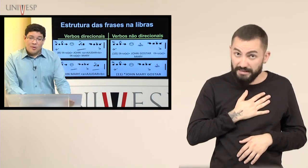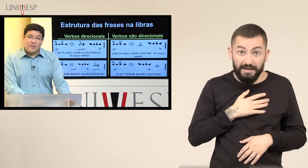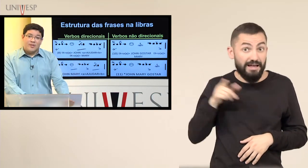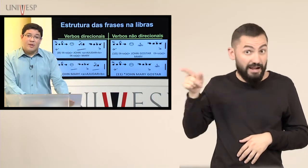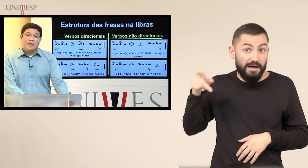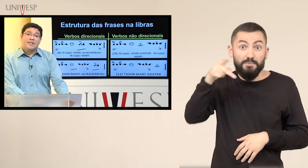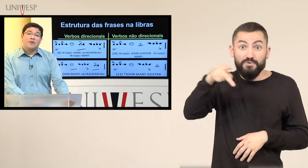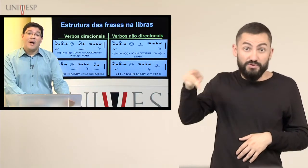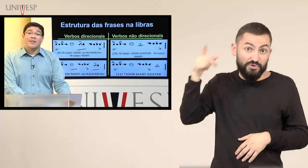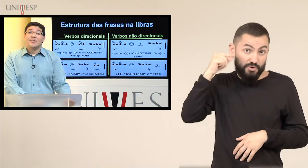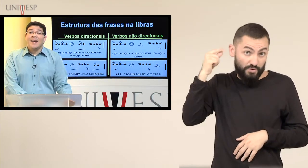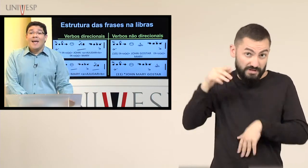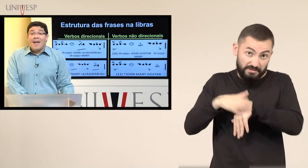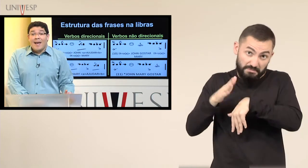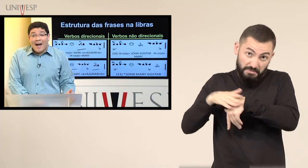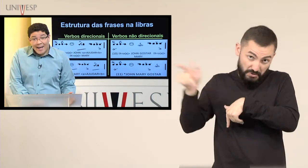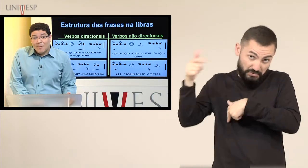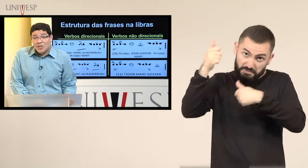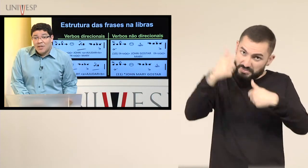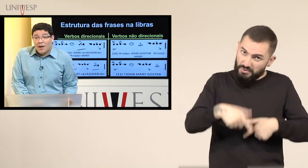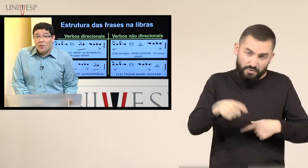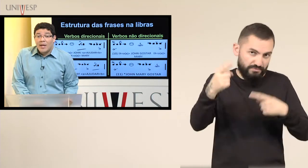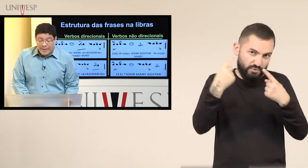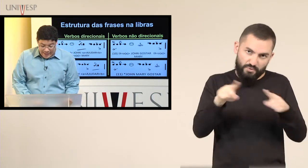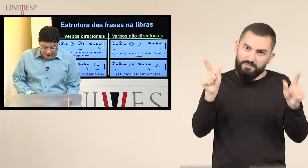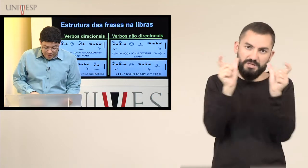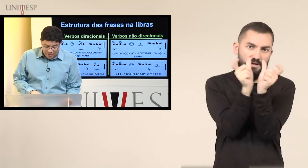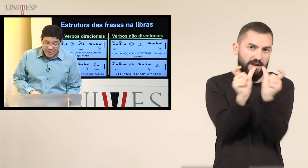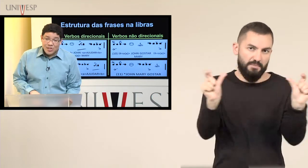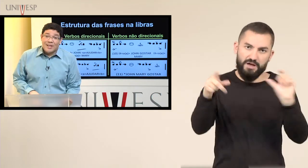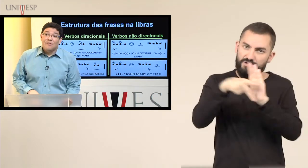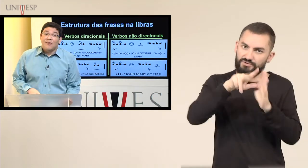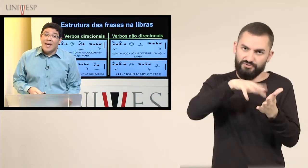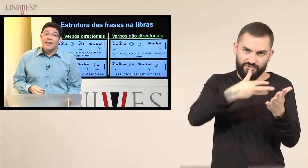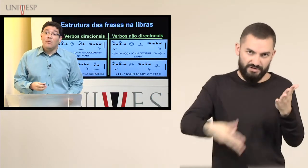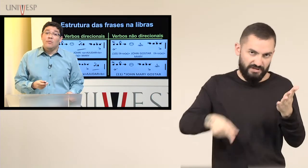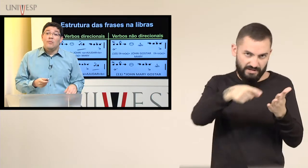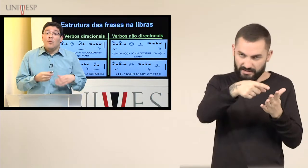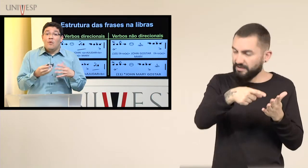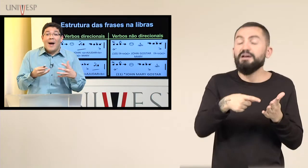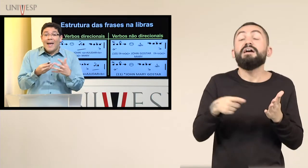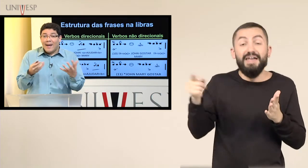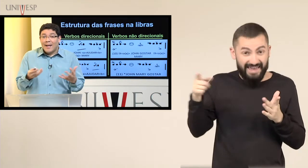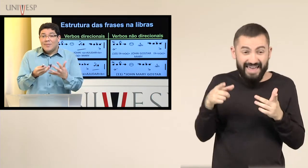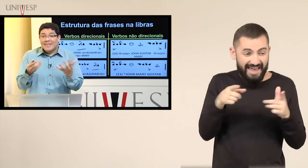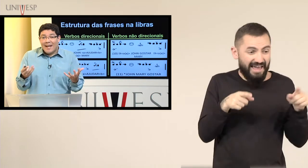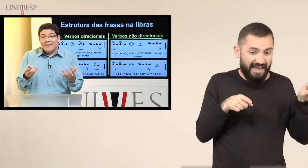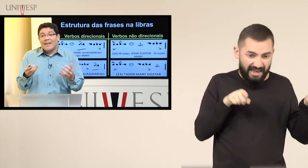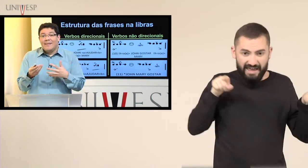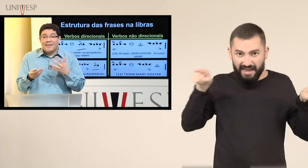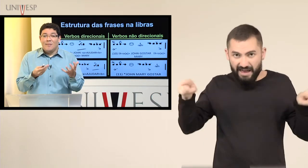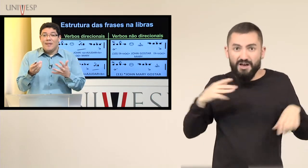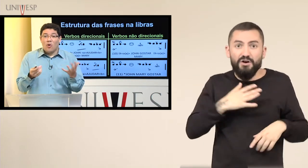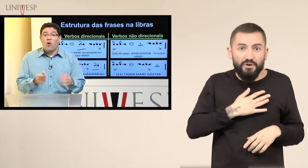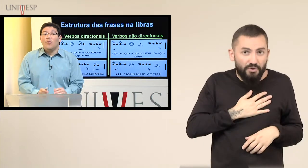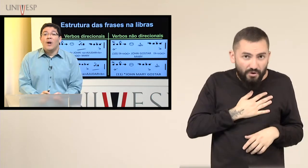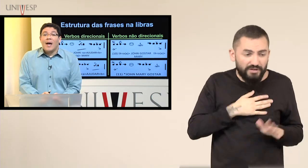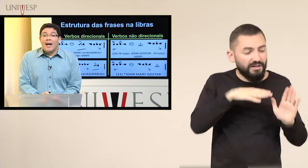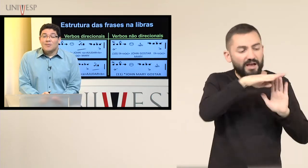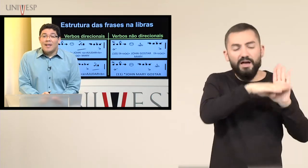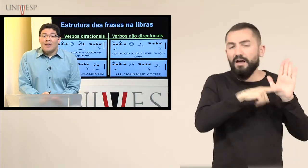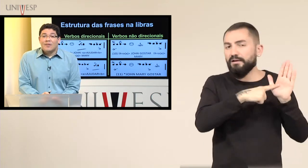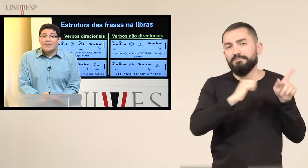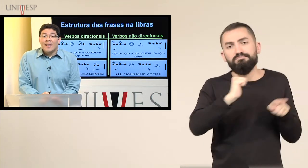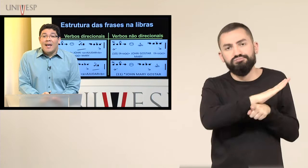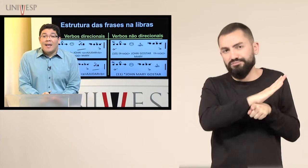acordo com a professora Ronice Quadros, é agramatical na Libras, ou seja, ela fere uma regra abstrata que determina como